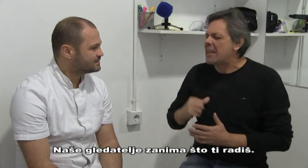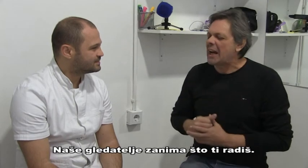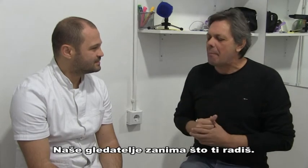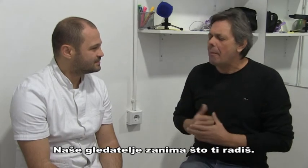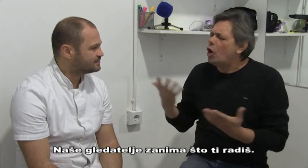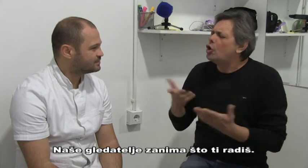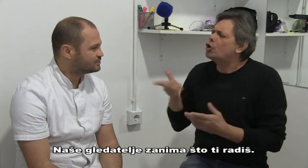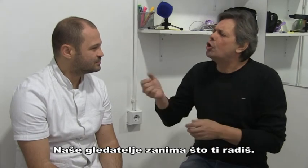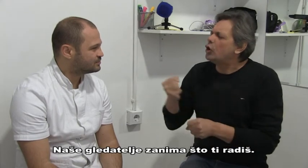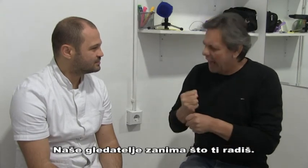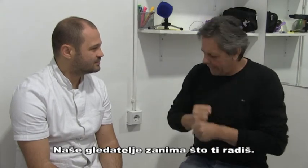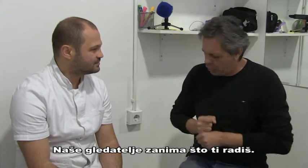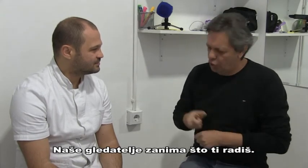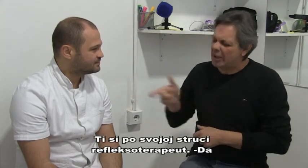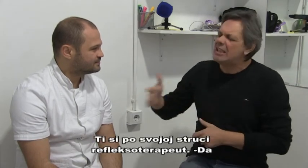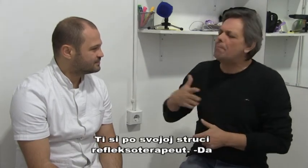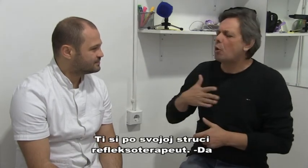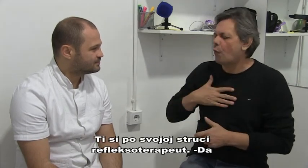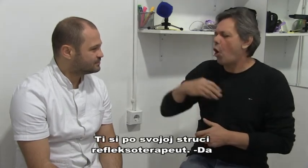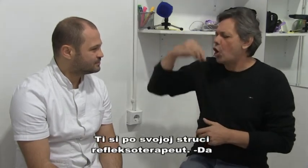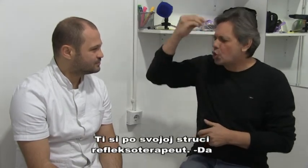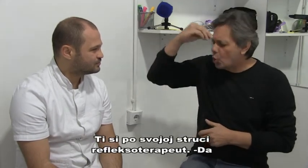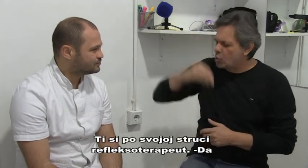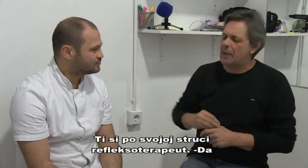zanima što ti radiš. Ti si po svojoj struci